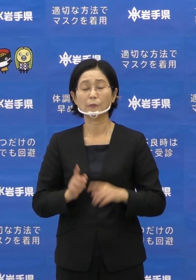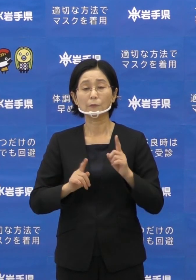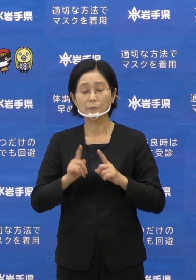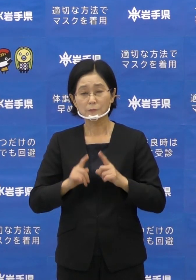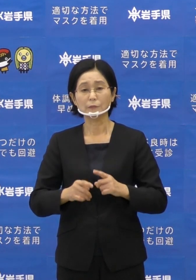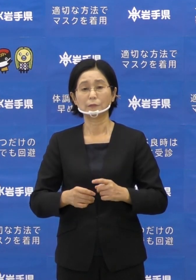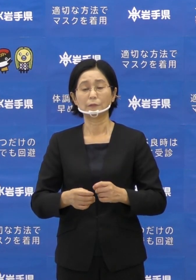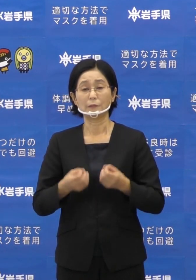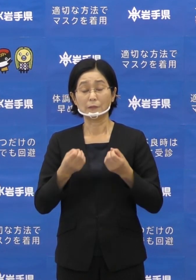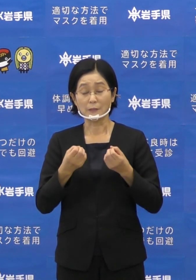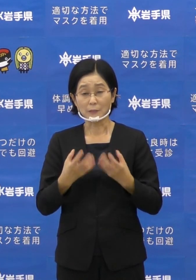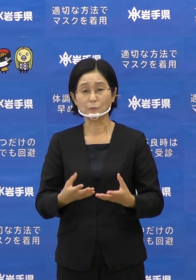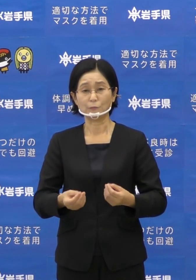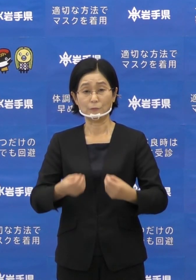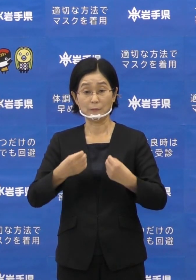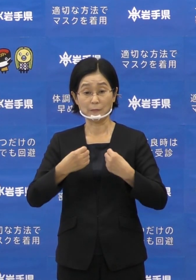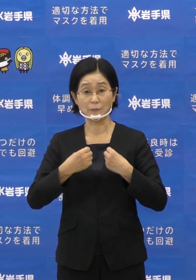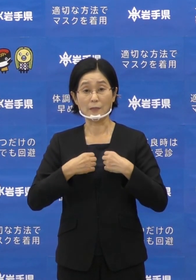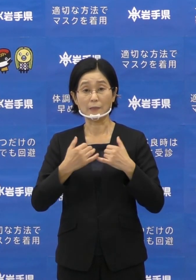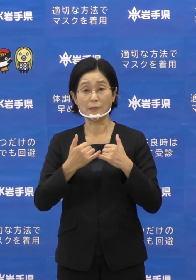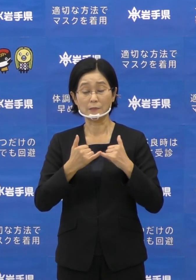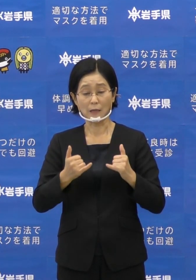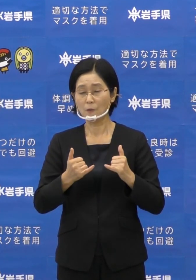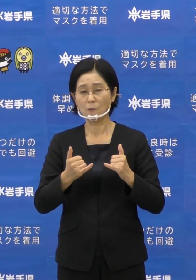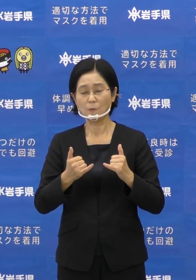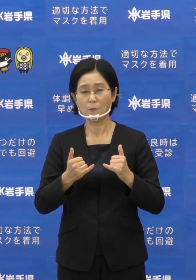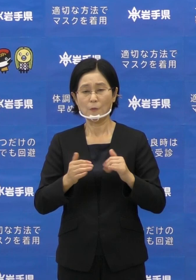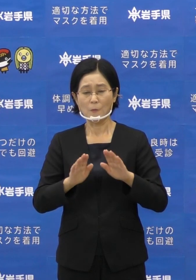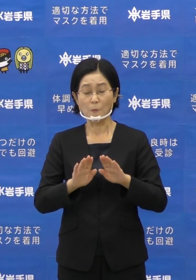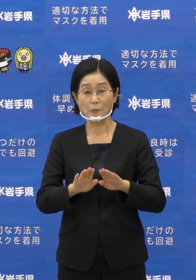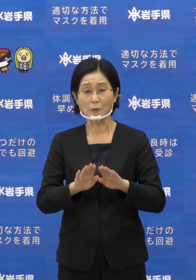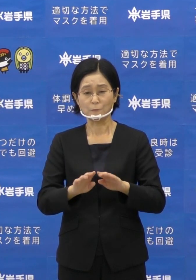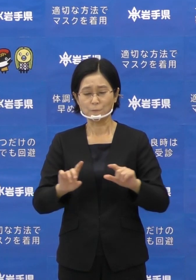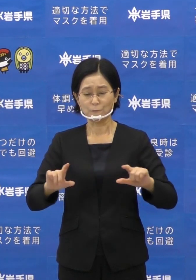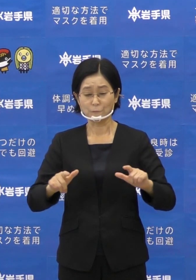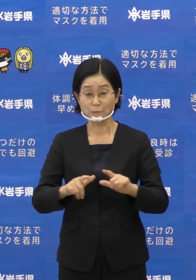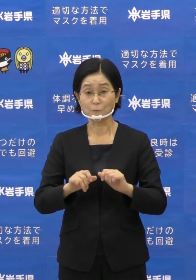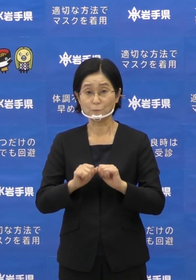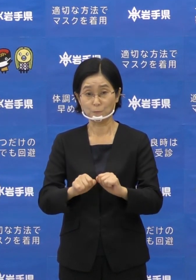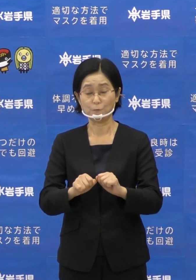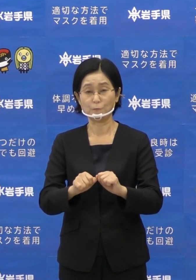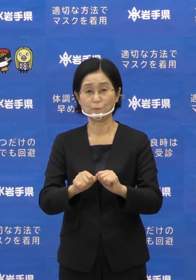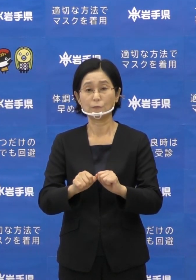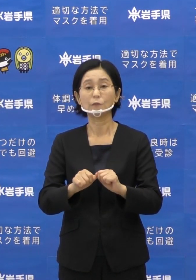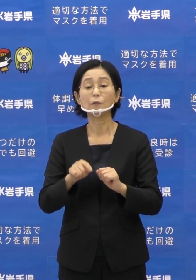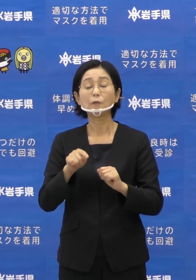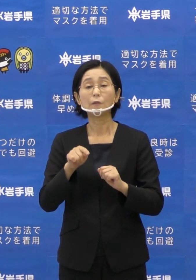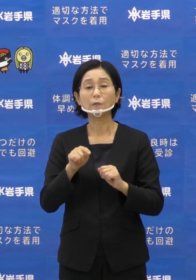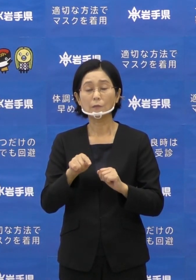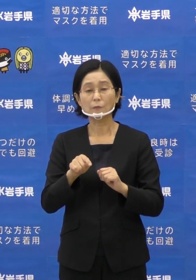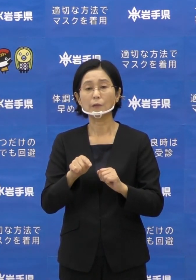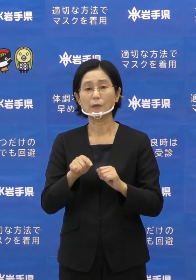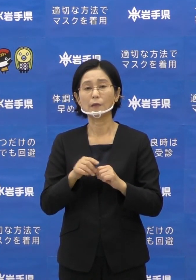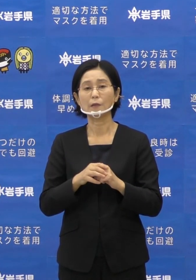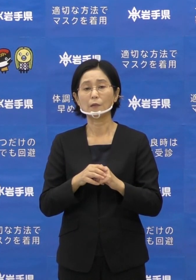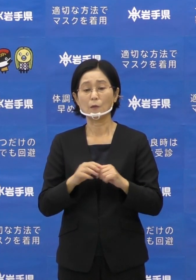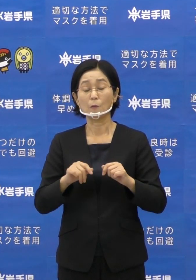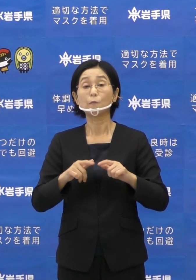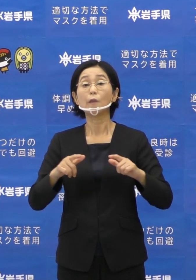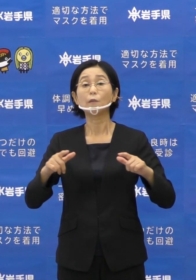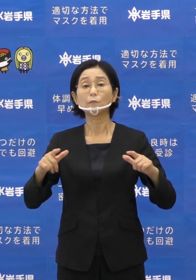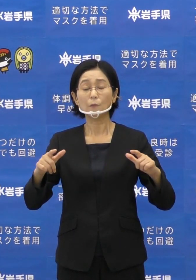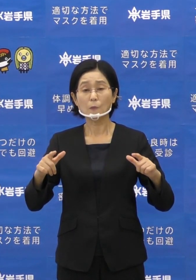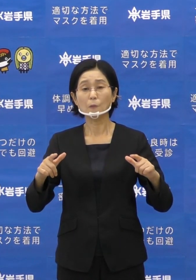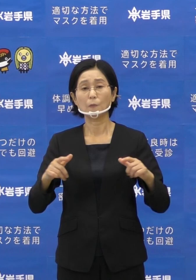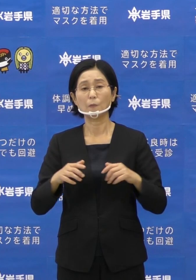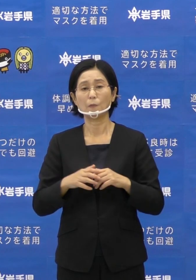者数をとにかく低く抑えるということが肝心要であります。新規感染者数が増えれば増えるほ